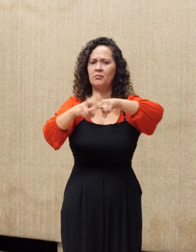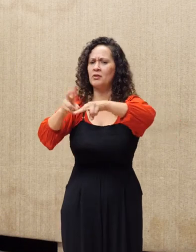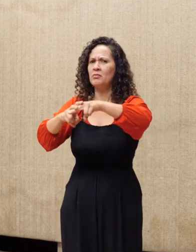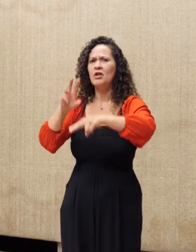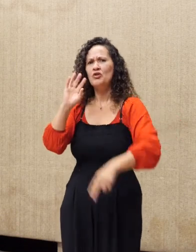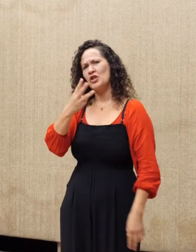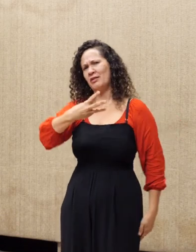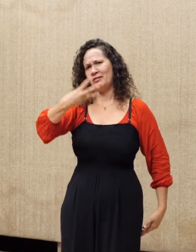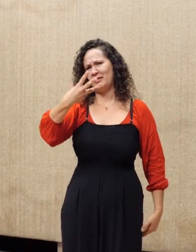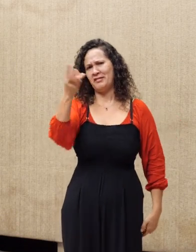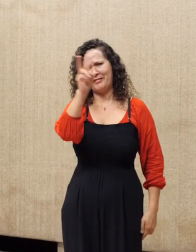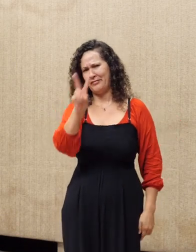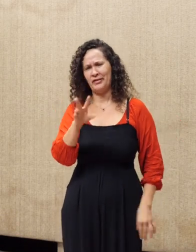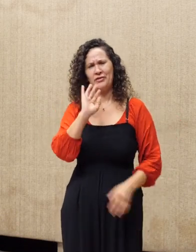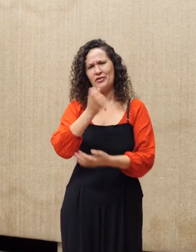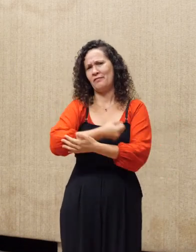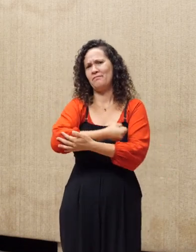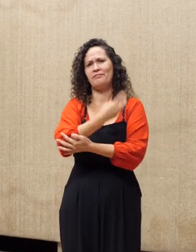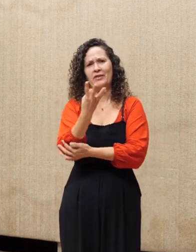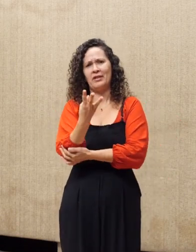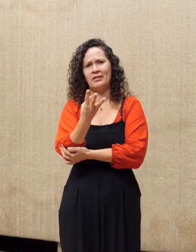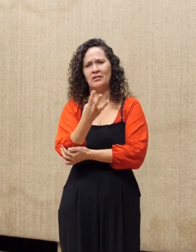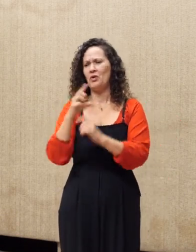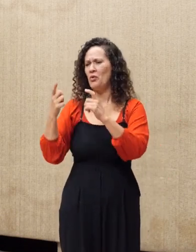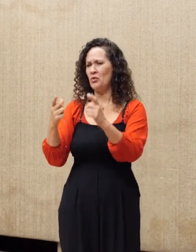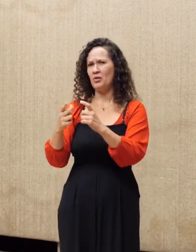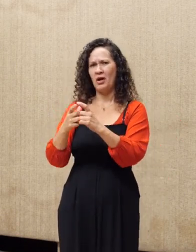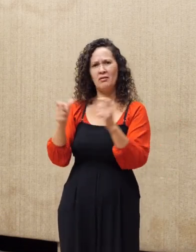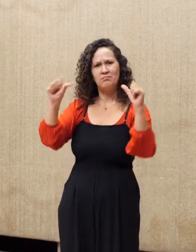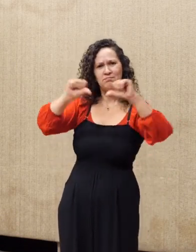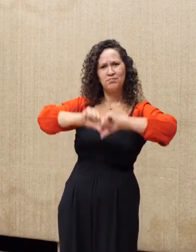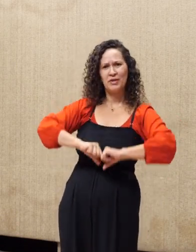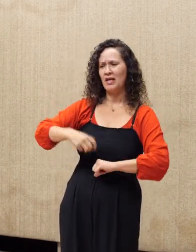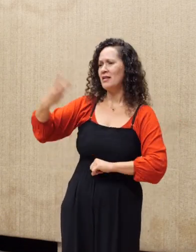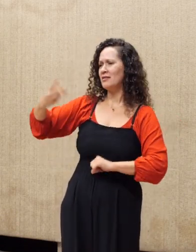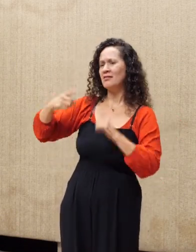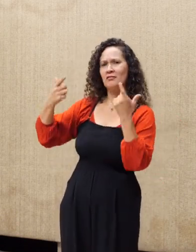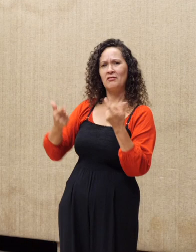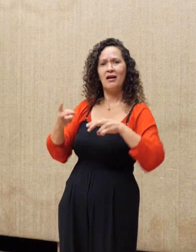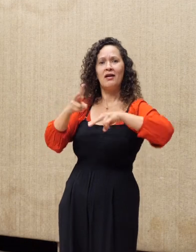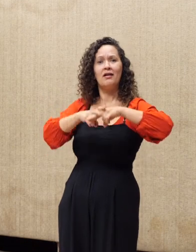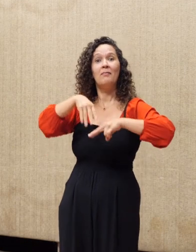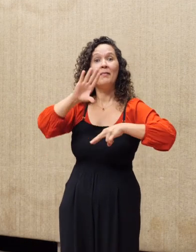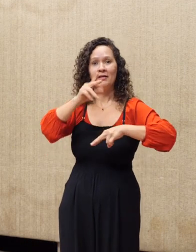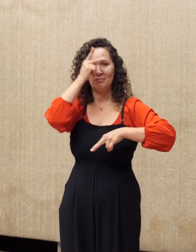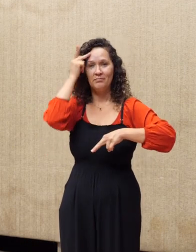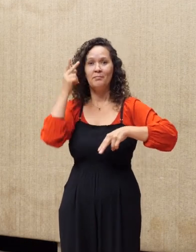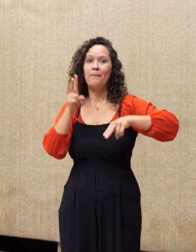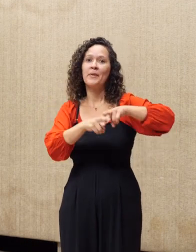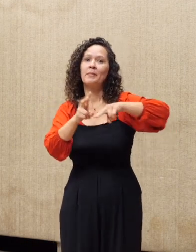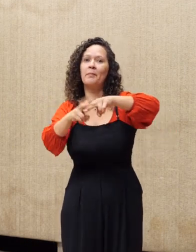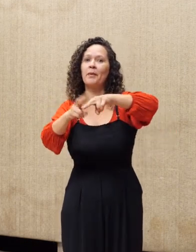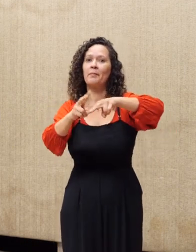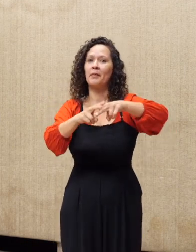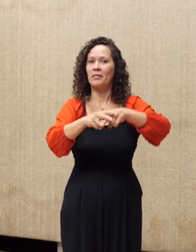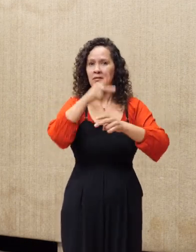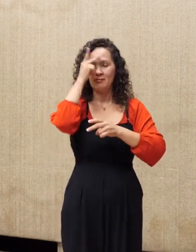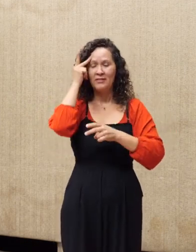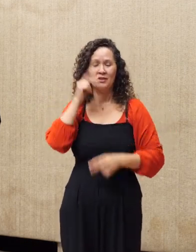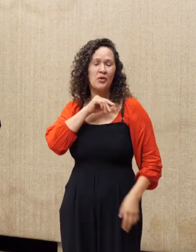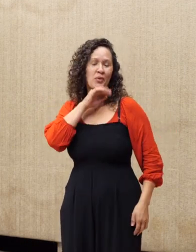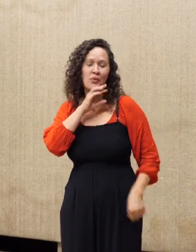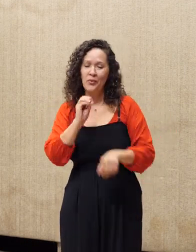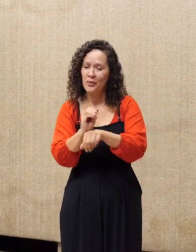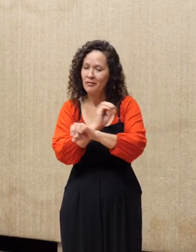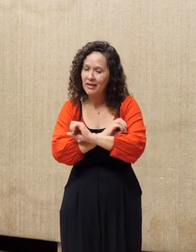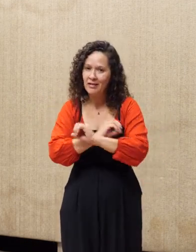na terceira, já está no terceiro lugar do mundo, indo para o segundo lugar do mundo com o maior encarceramento. Então, a gente está prendendo muito mal e a